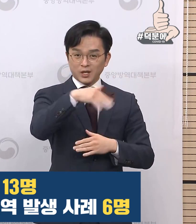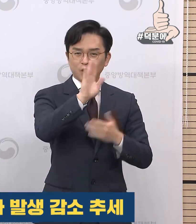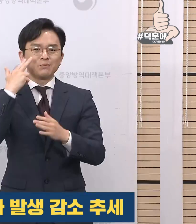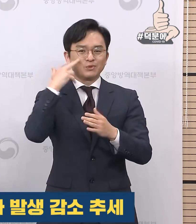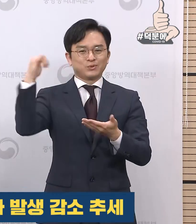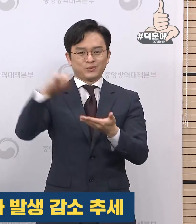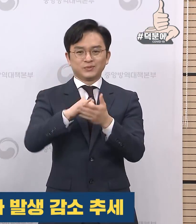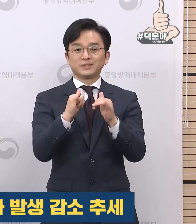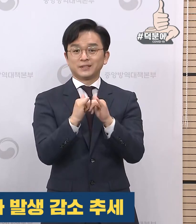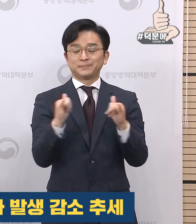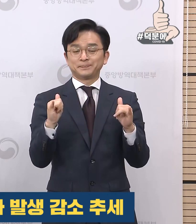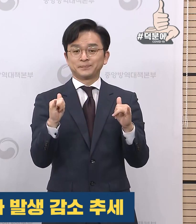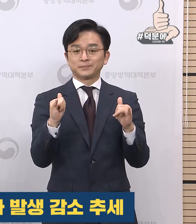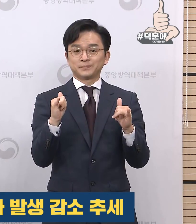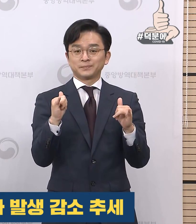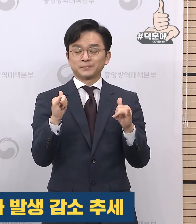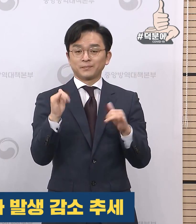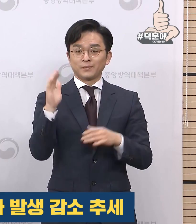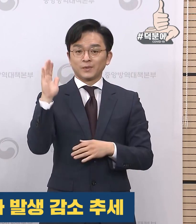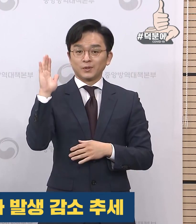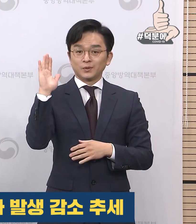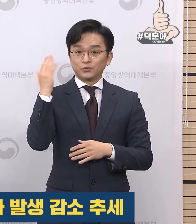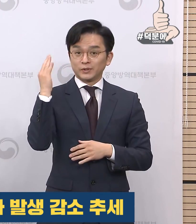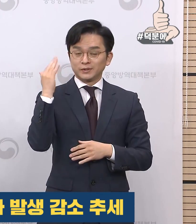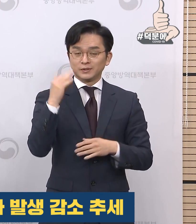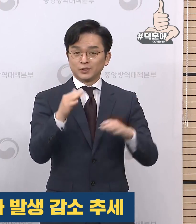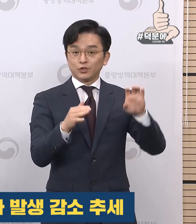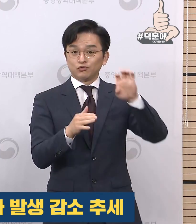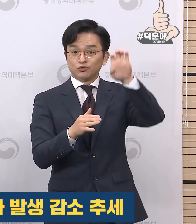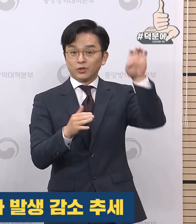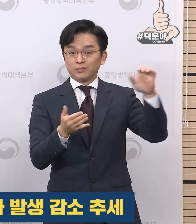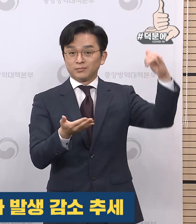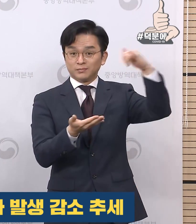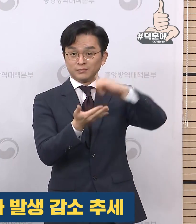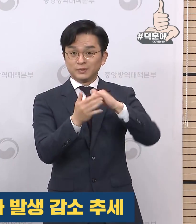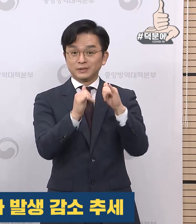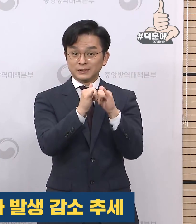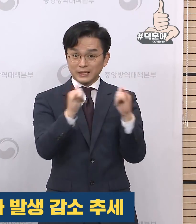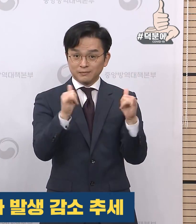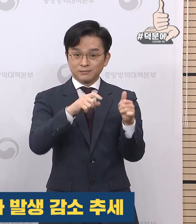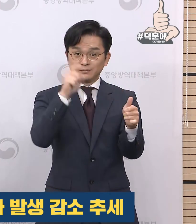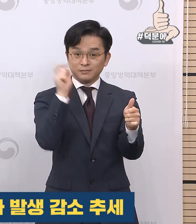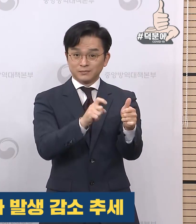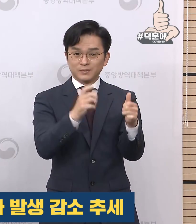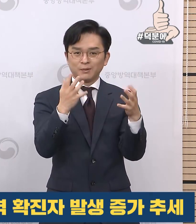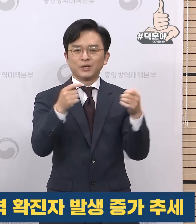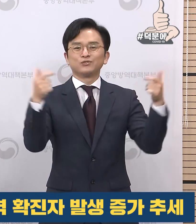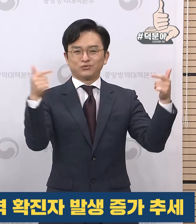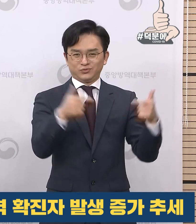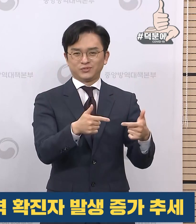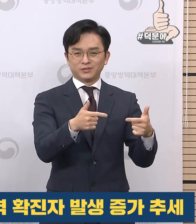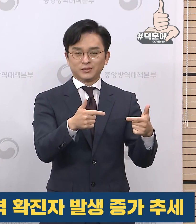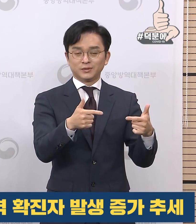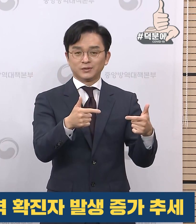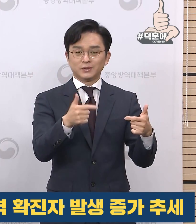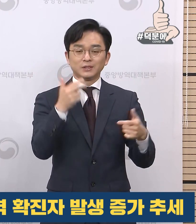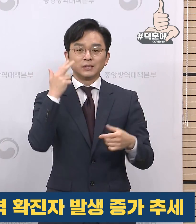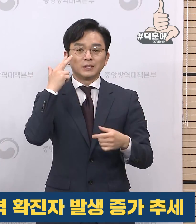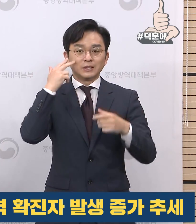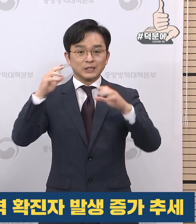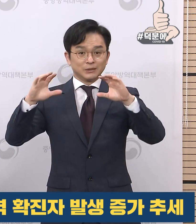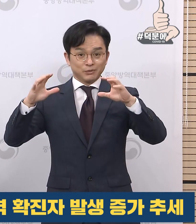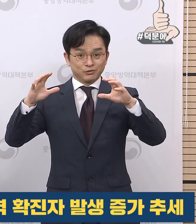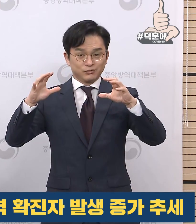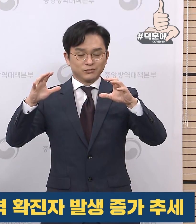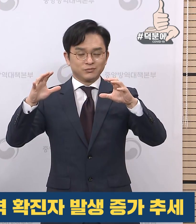6명이었습니다. 최근 들어 유럽에서 입국한 확진자는 감소 경향에 있고 미국 등